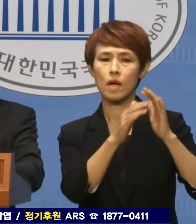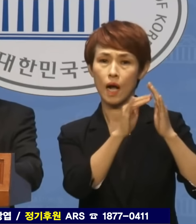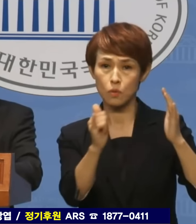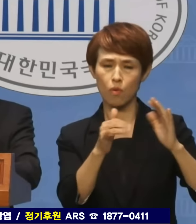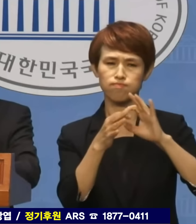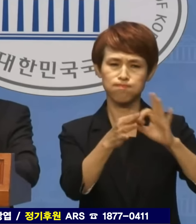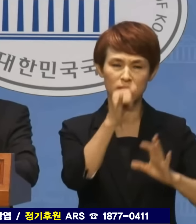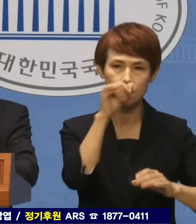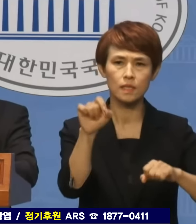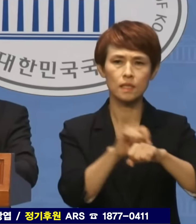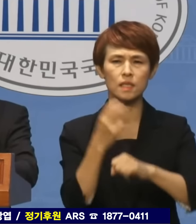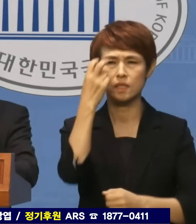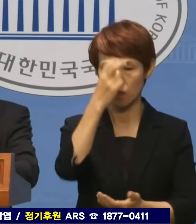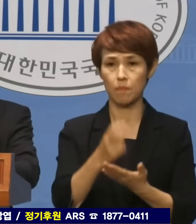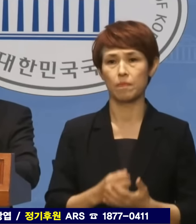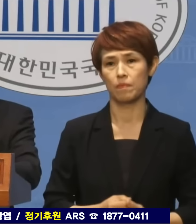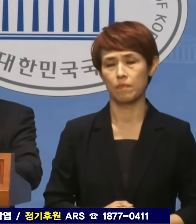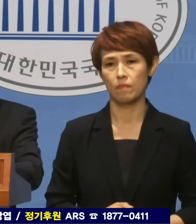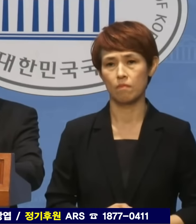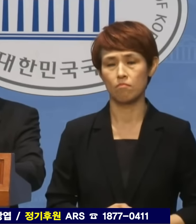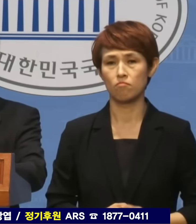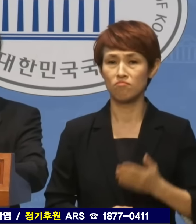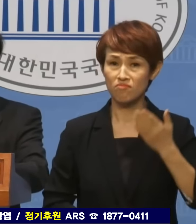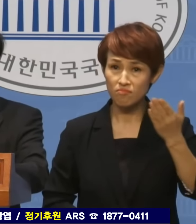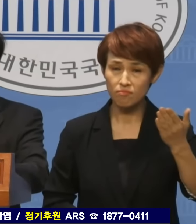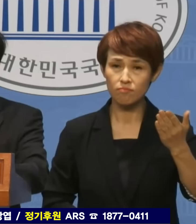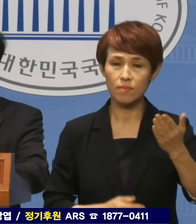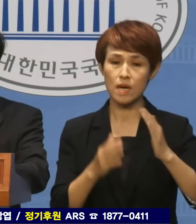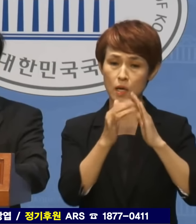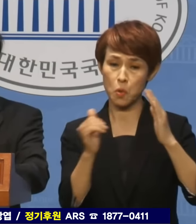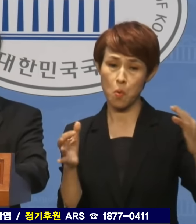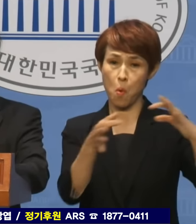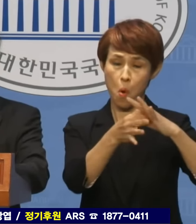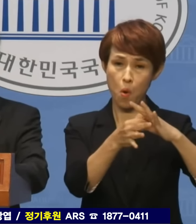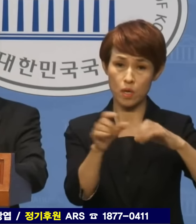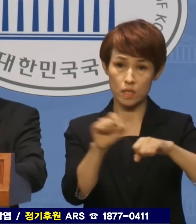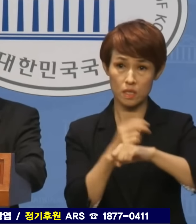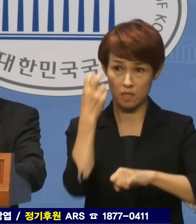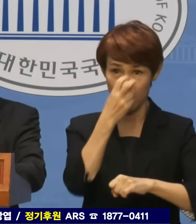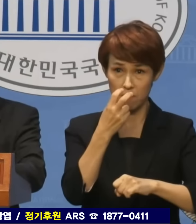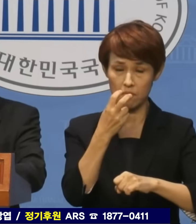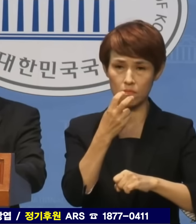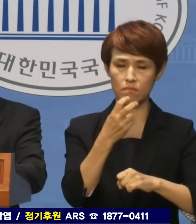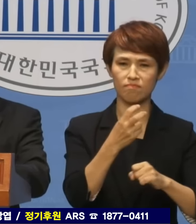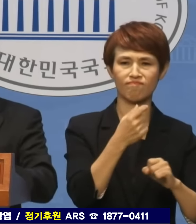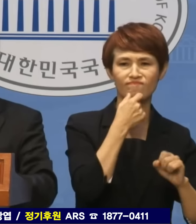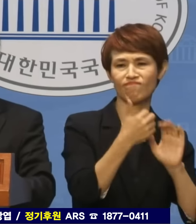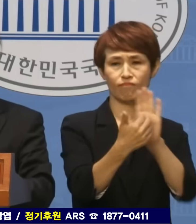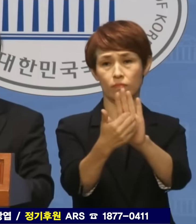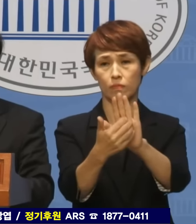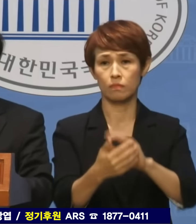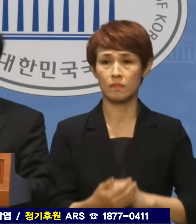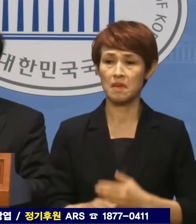특검입니다. 본인과 본인 가족이 대상이 된 특검을 거부했습니다.